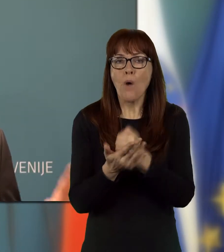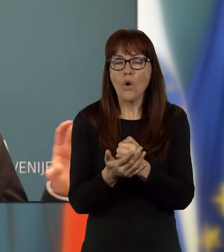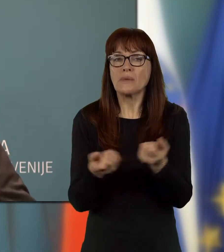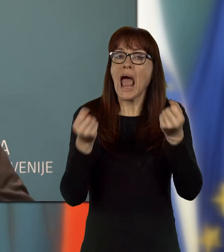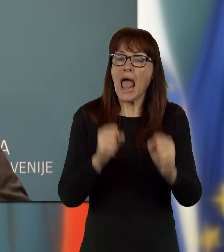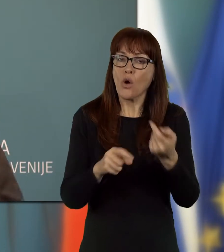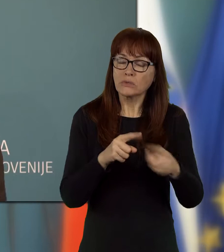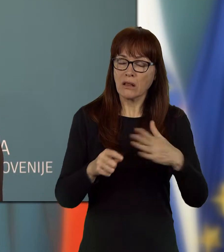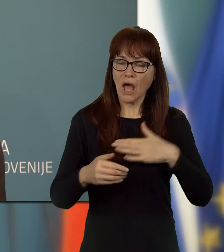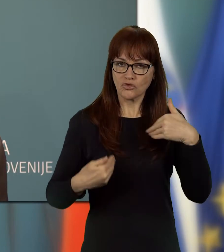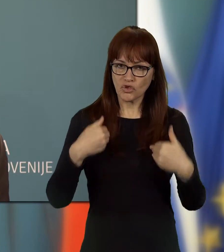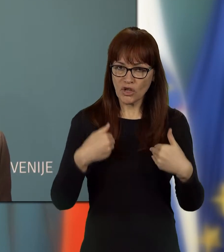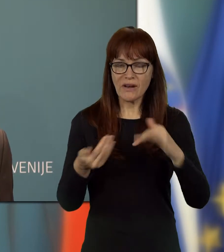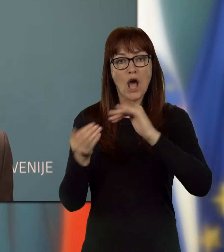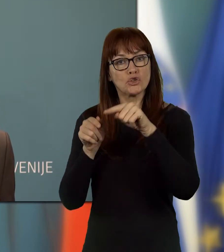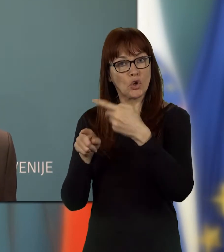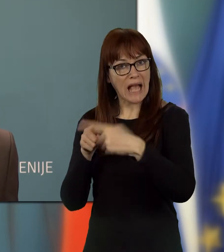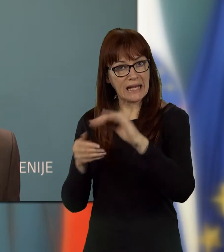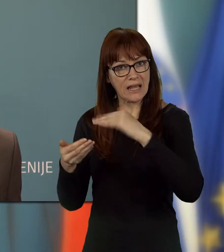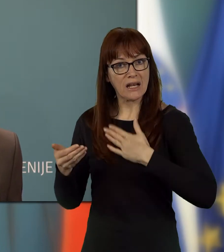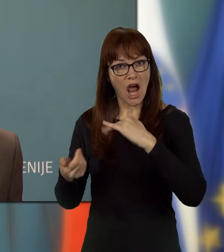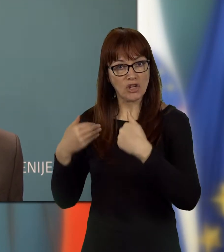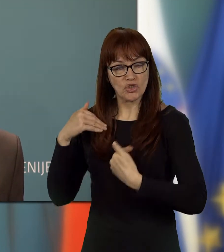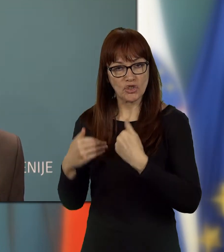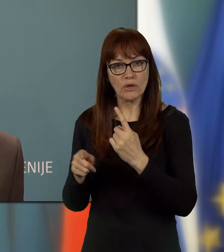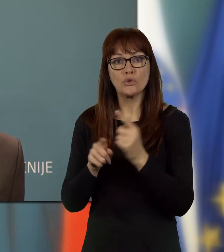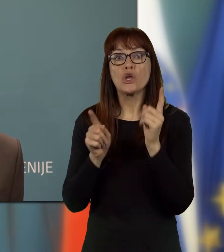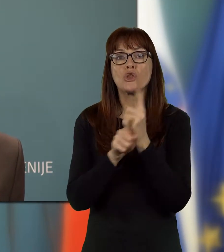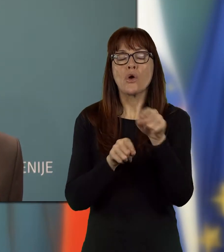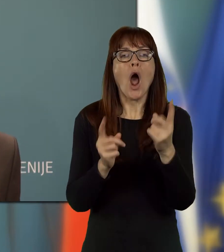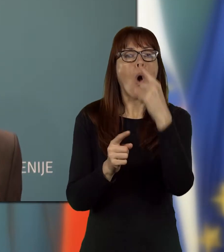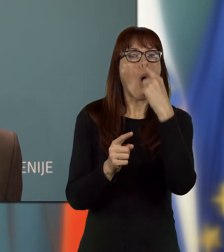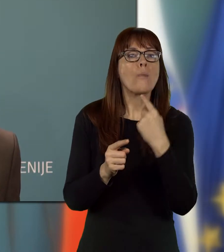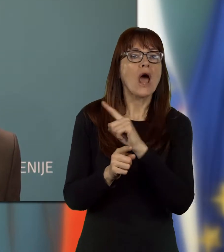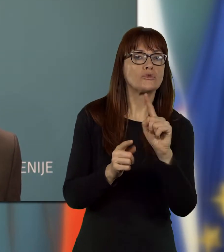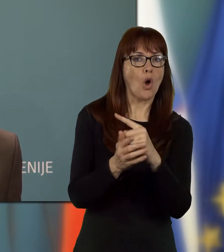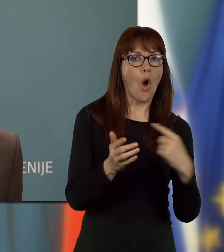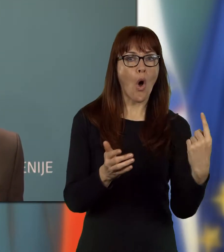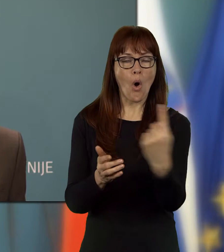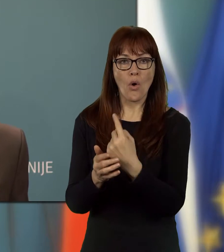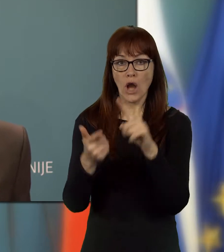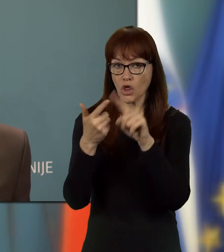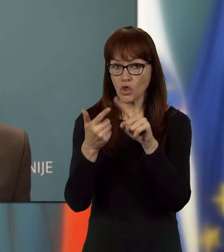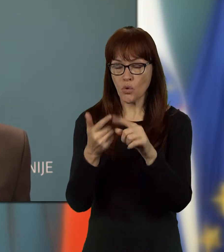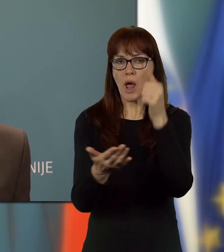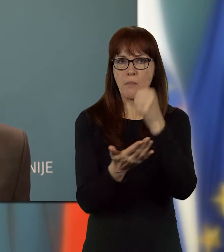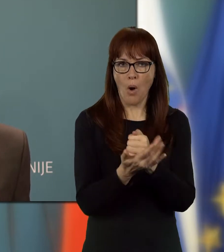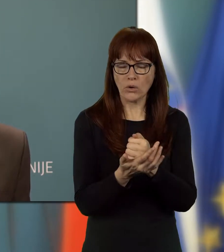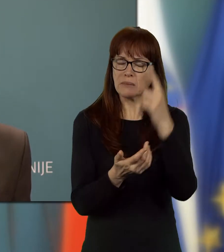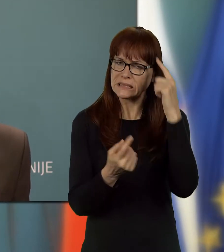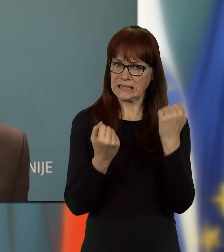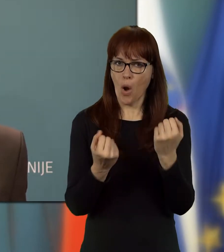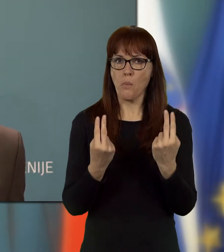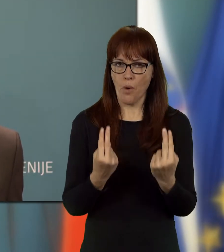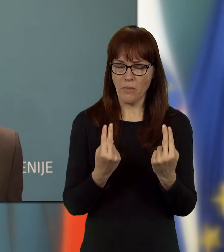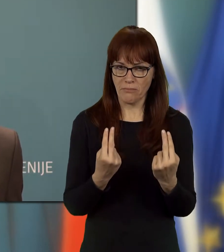tako ekonomski del našega življenja, socialni del našega življenja in pa tudi kako se obnašamo do okolja. Drugi poudarek, ki se mi